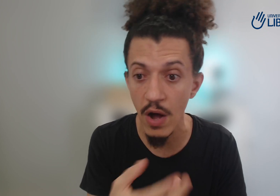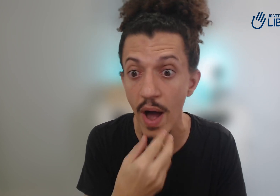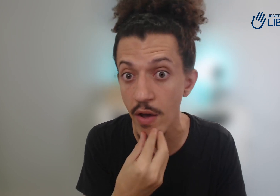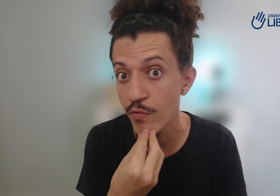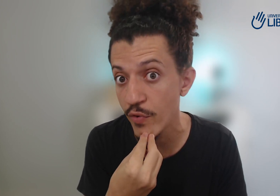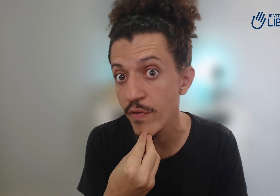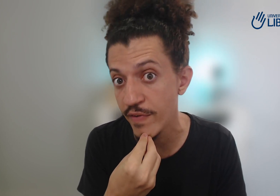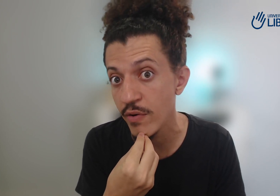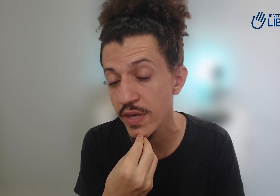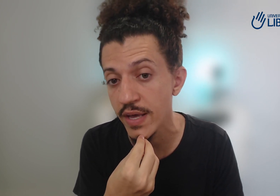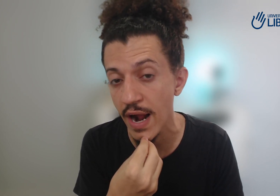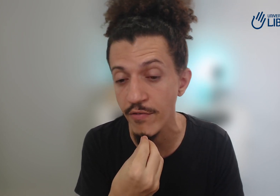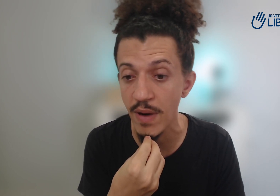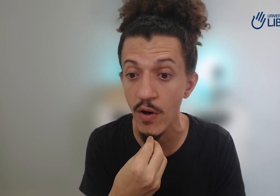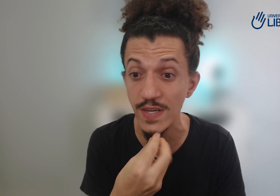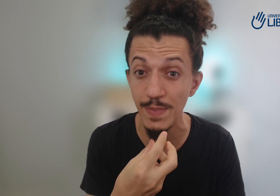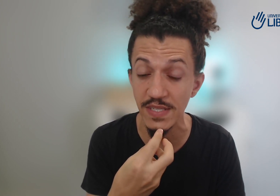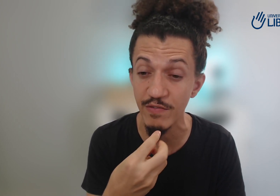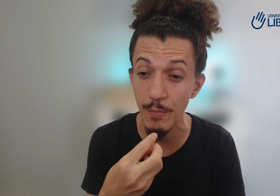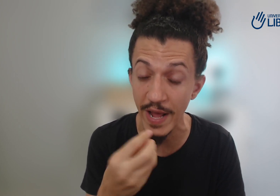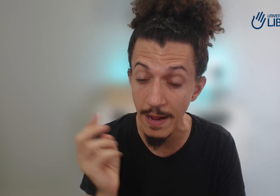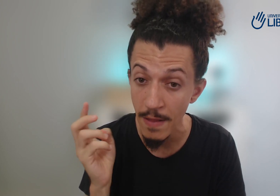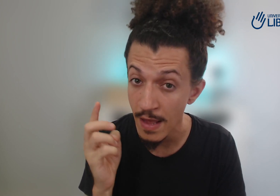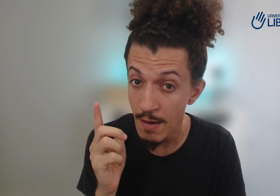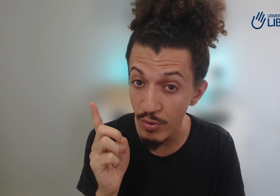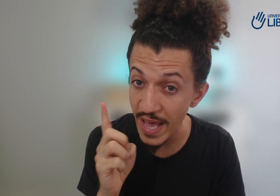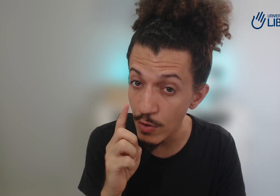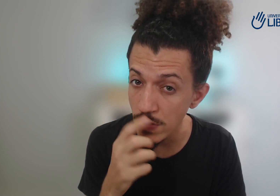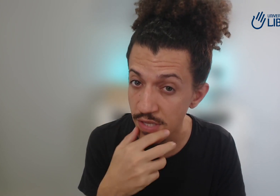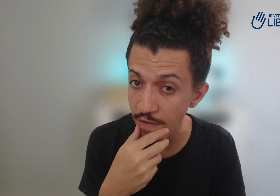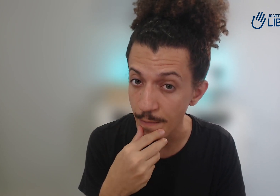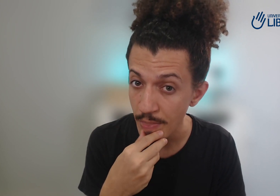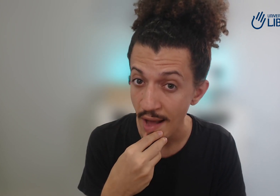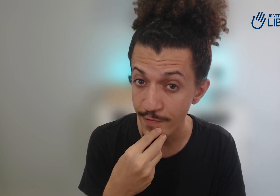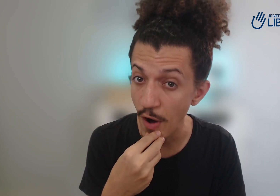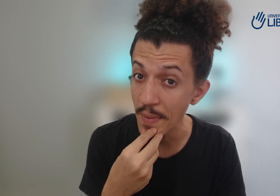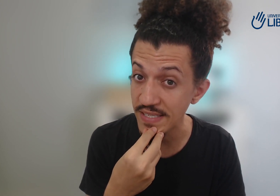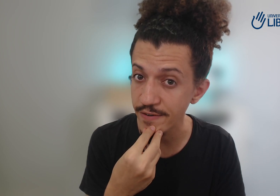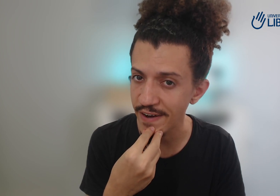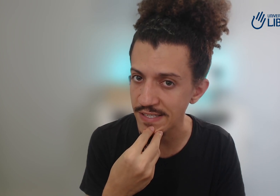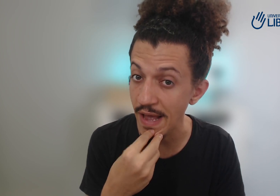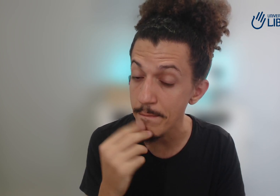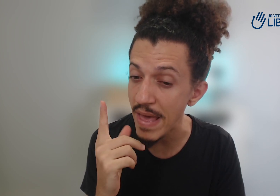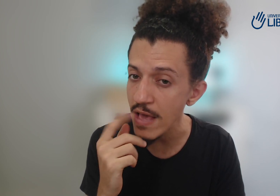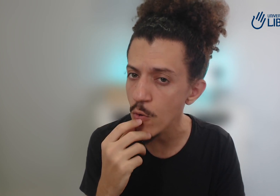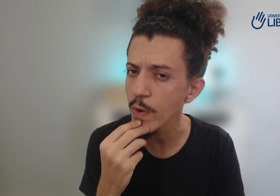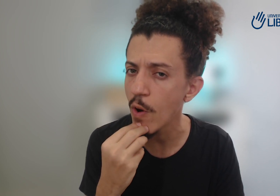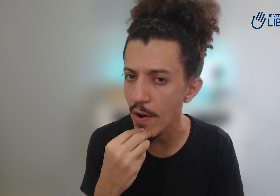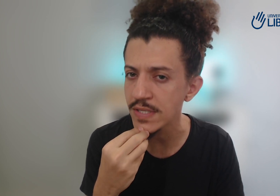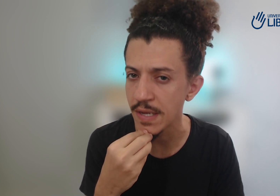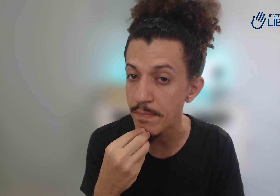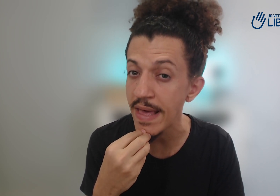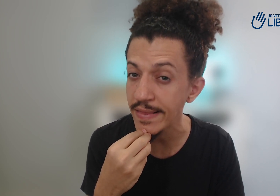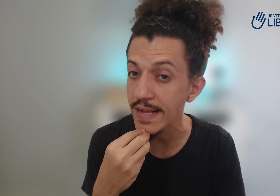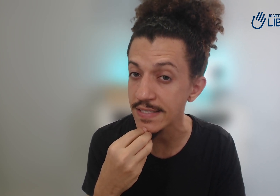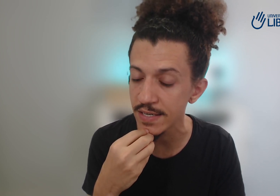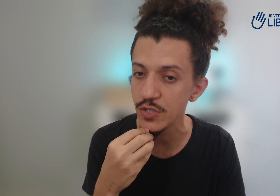aí venho aqui e gravo uma aula específica para ele. Porque, inclusive, a forma de se fazer é bem curiosa, bem interessante